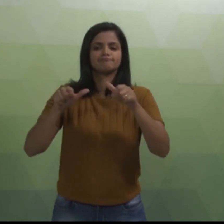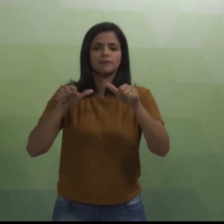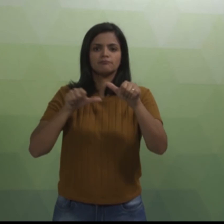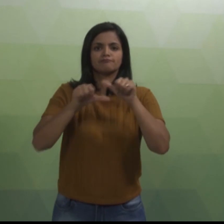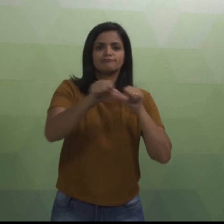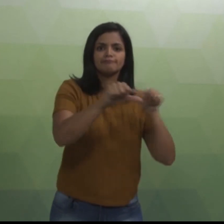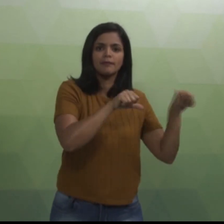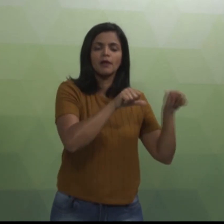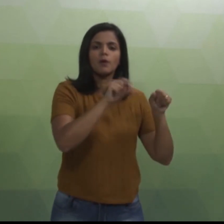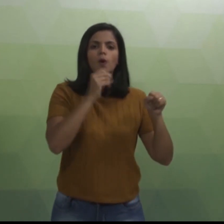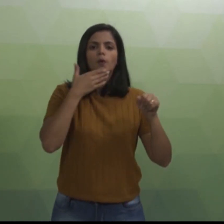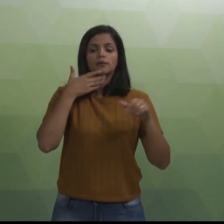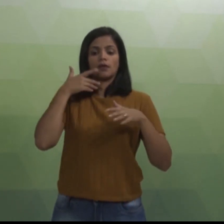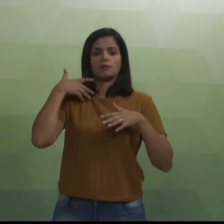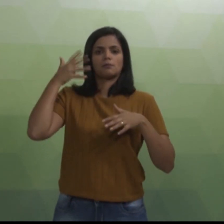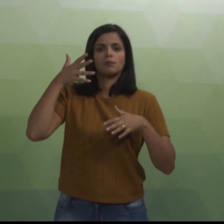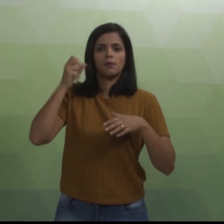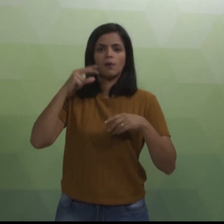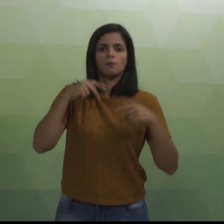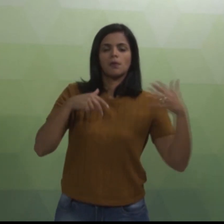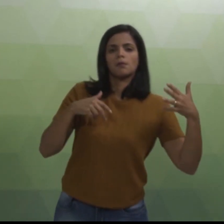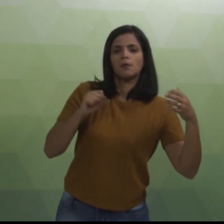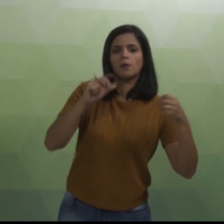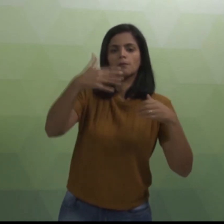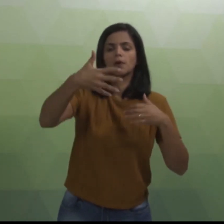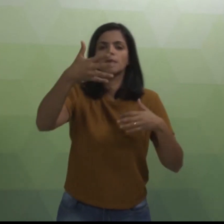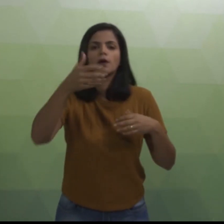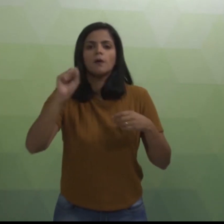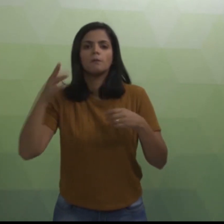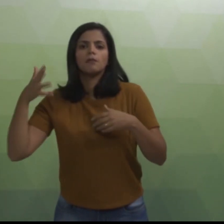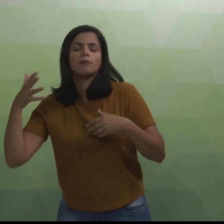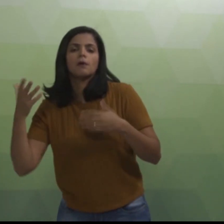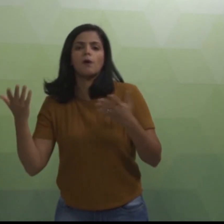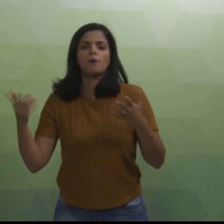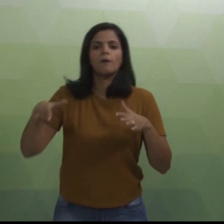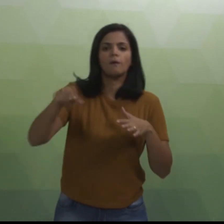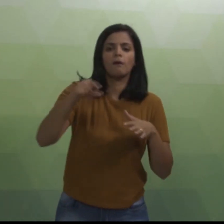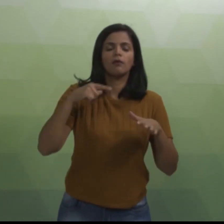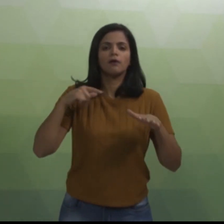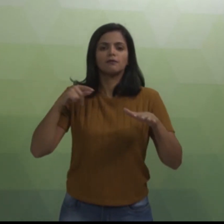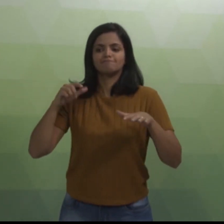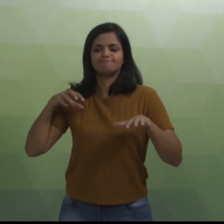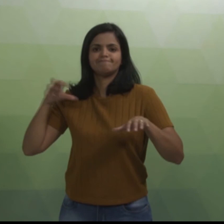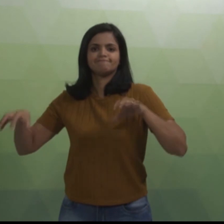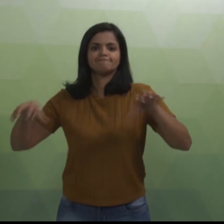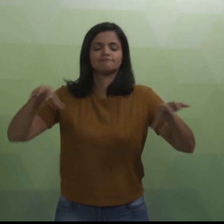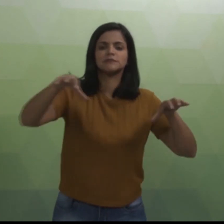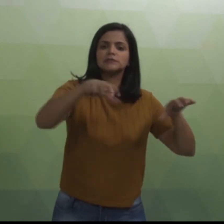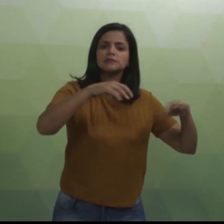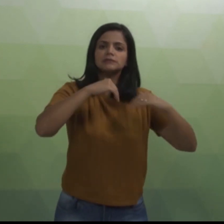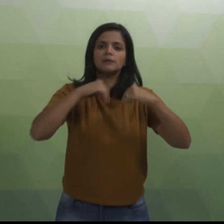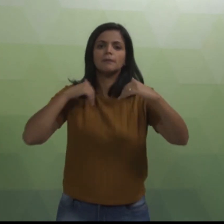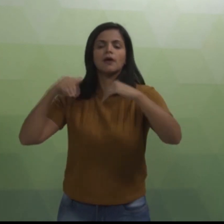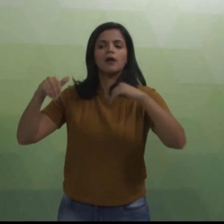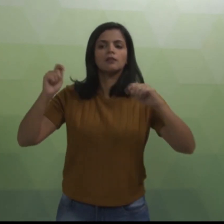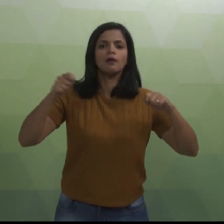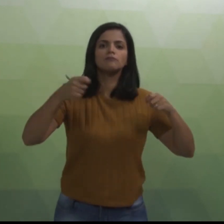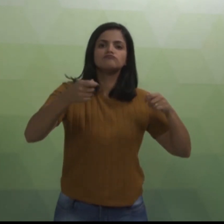Então, perceba que as pessoas do discurso estão aqui, à minha frente e na lateral.